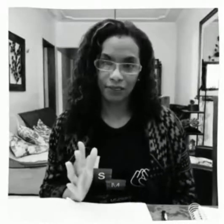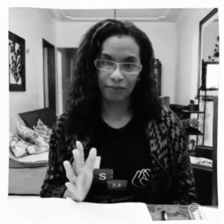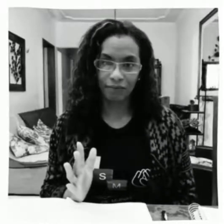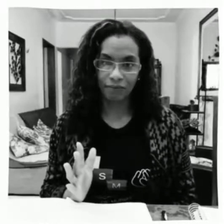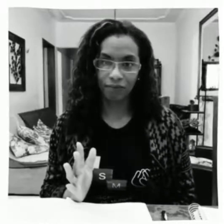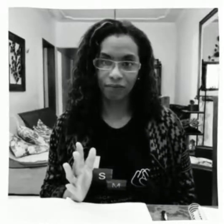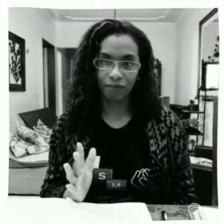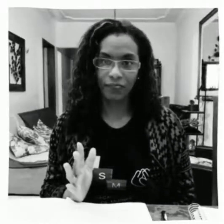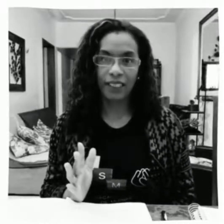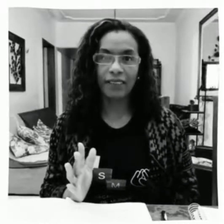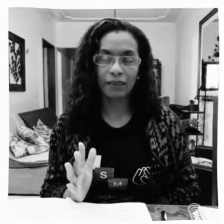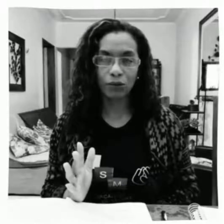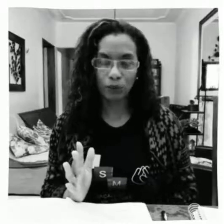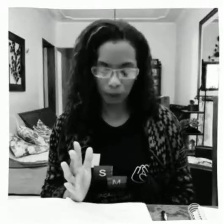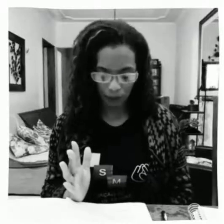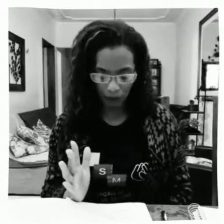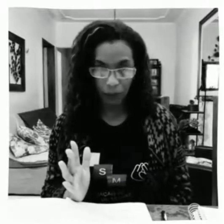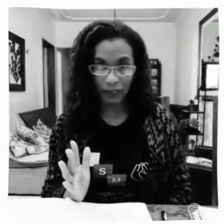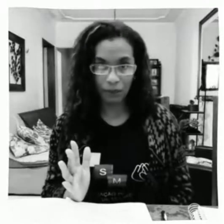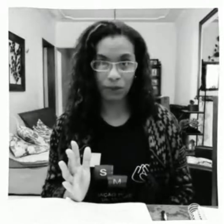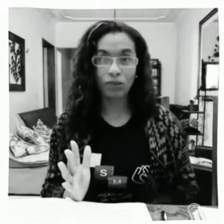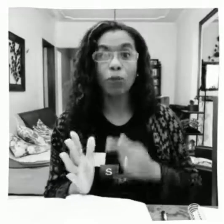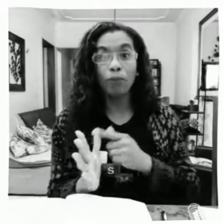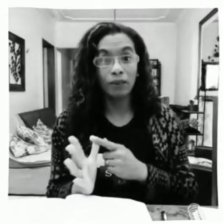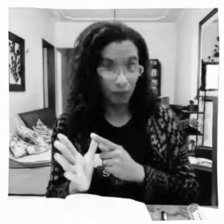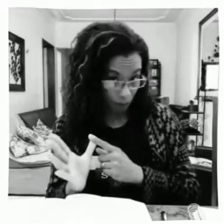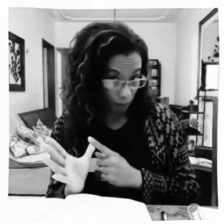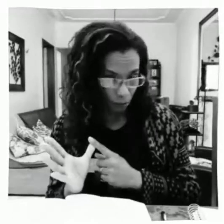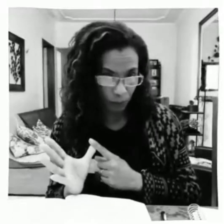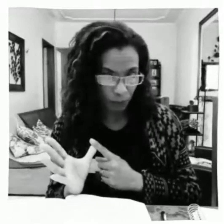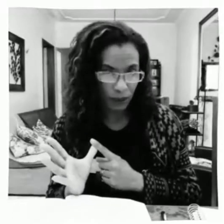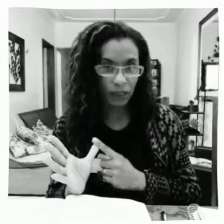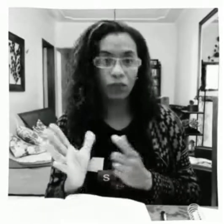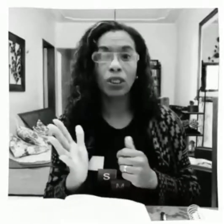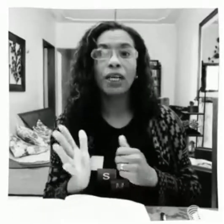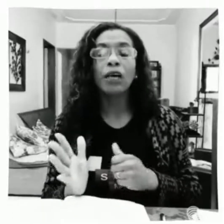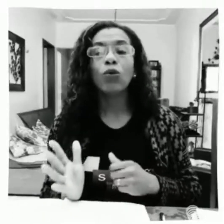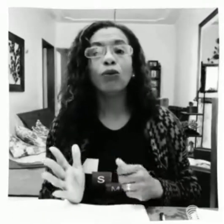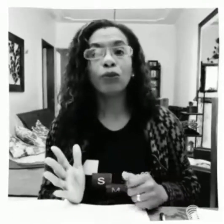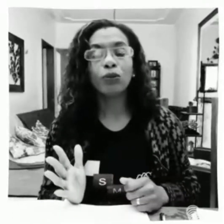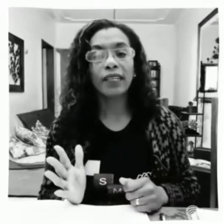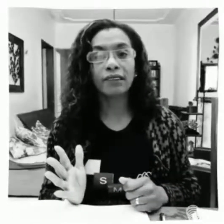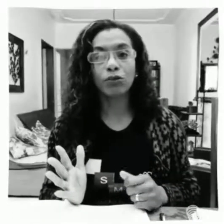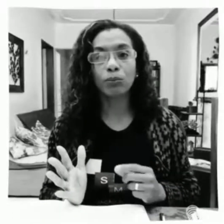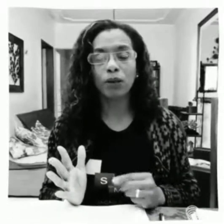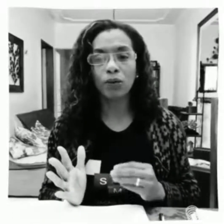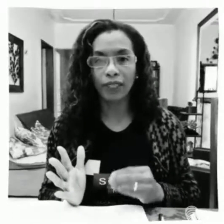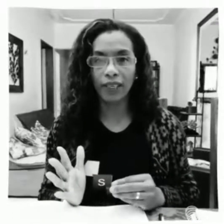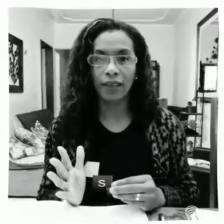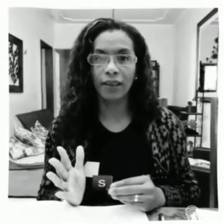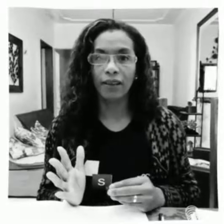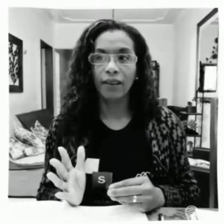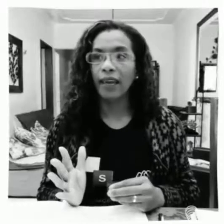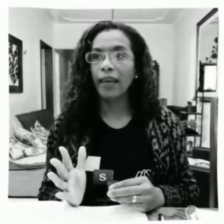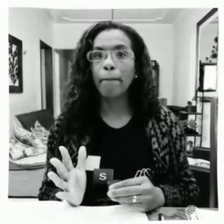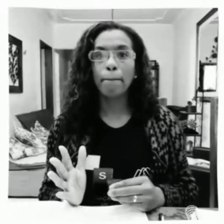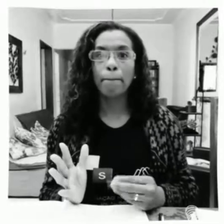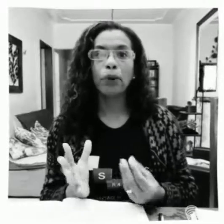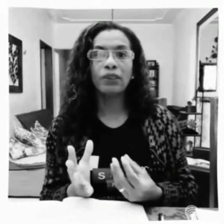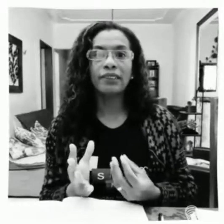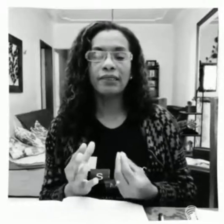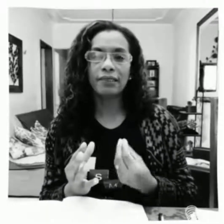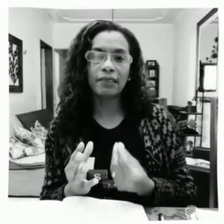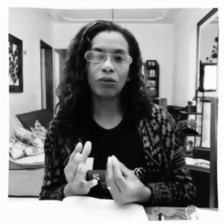mãos. Esse é um dos primeiros parâmetros, muito importante. Configuração de mão é o quê? É